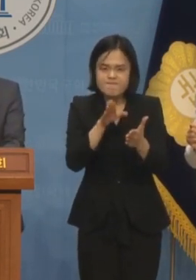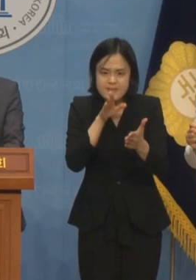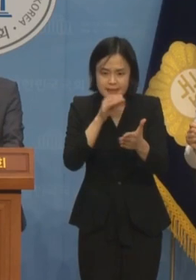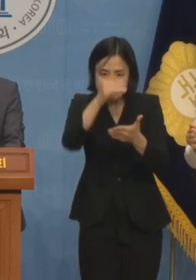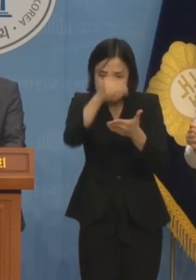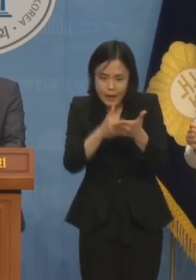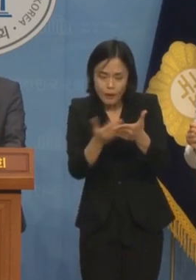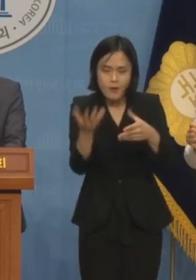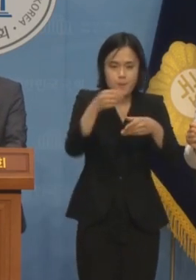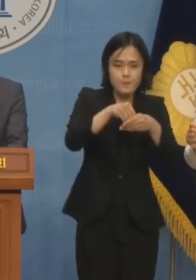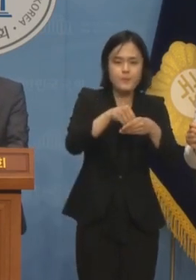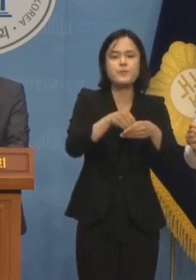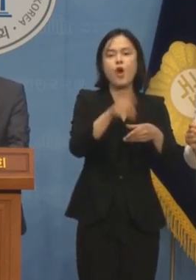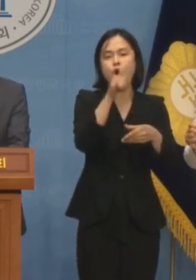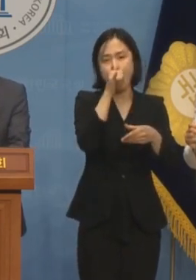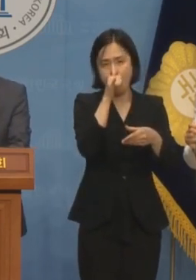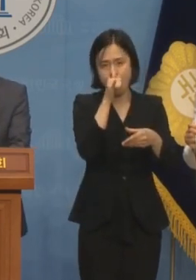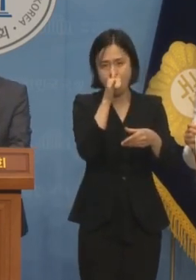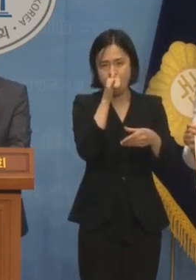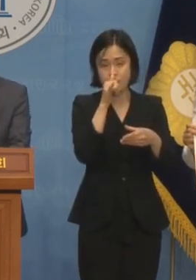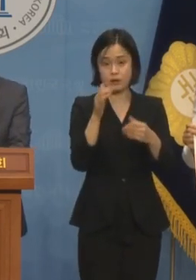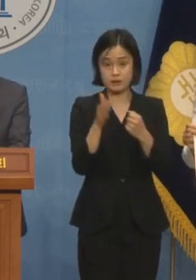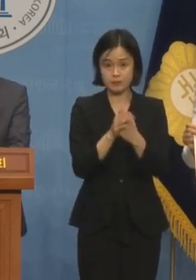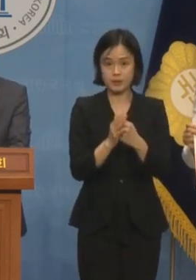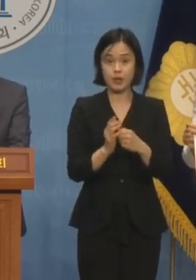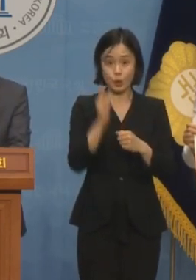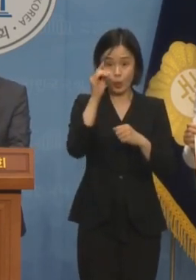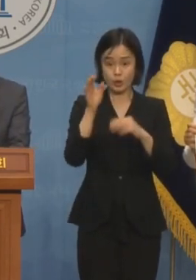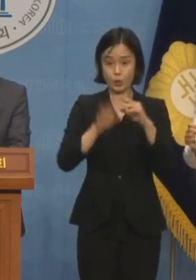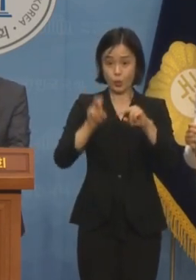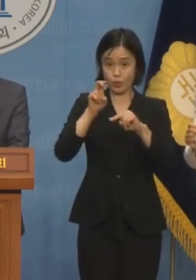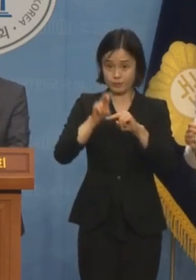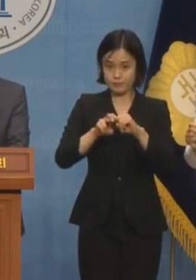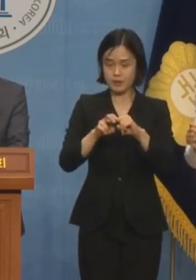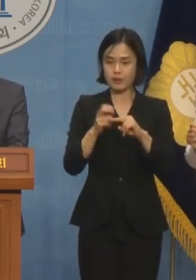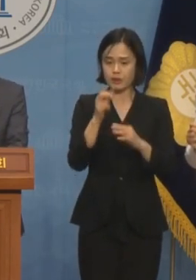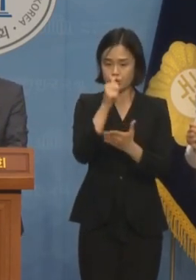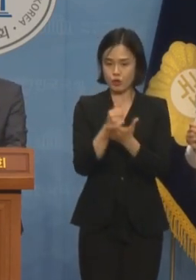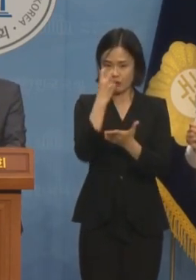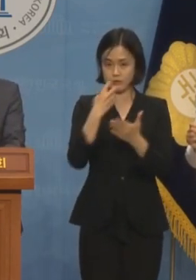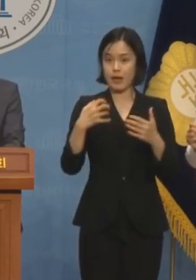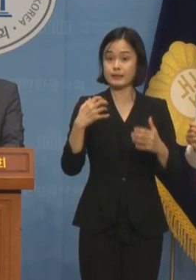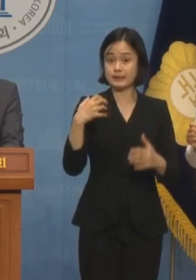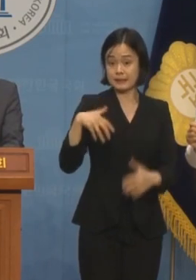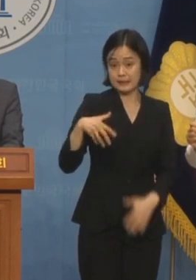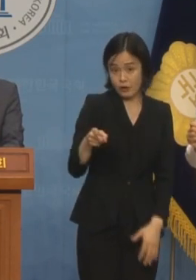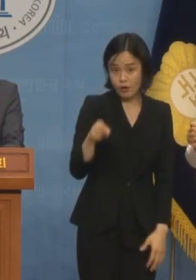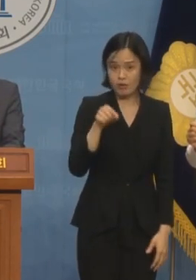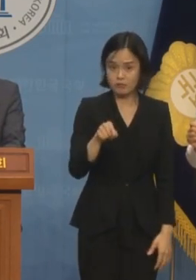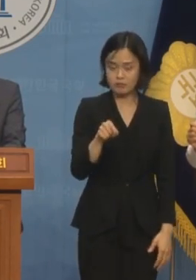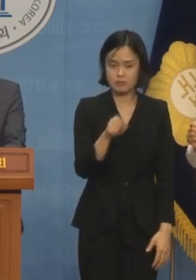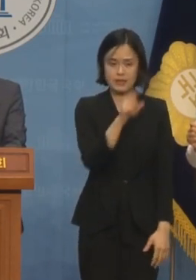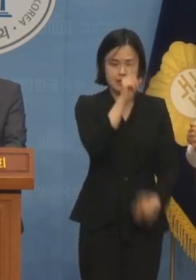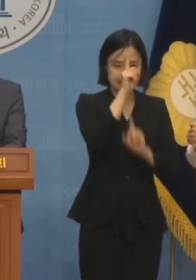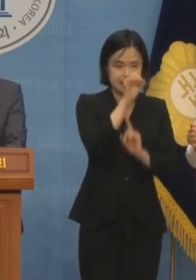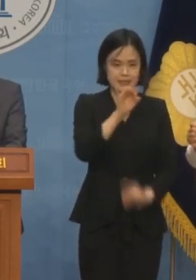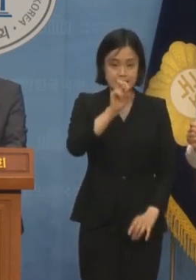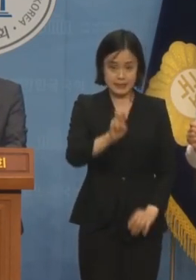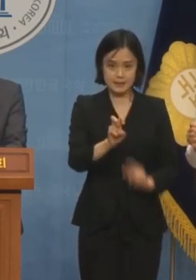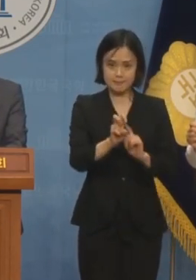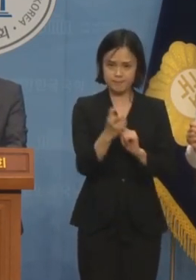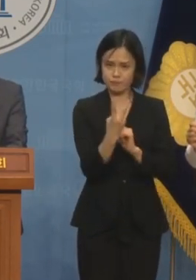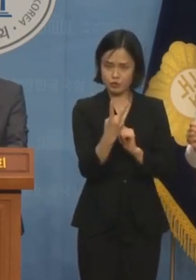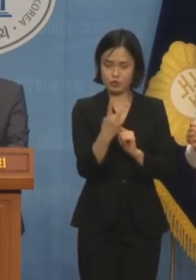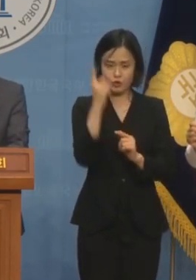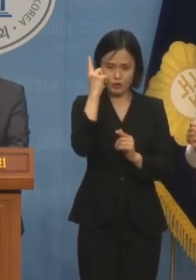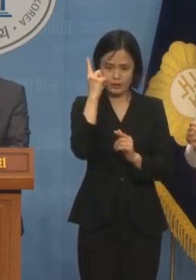공수처는 당장 윤석열 대통령과 용산 대통령실 이시원, 임기훈을 압수수색하여 휴대전화 등을